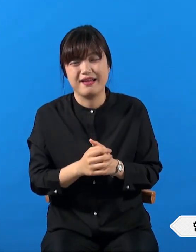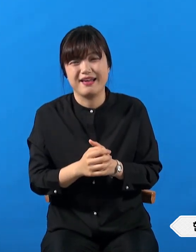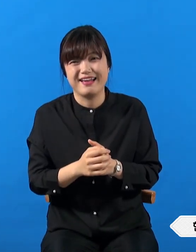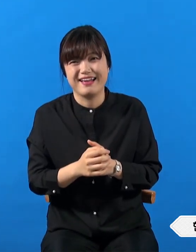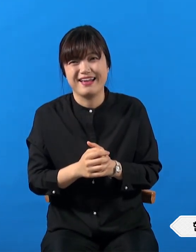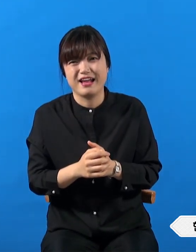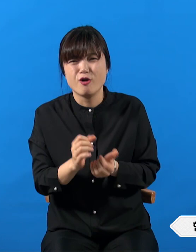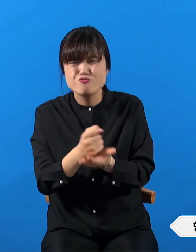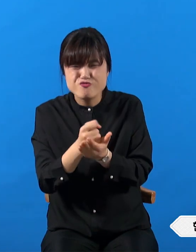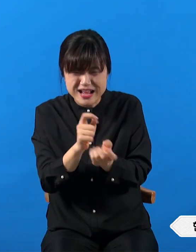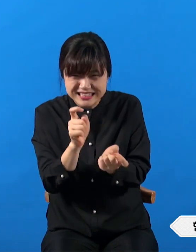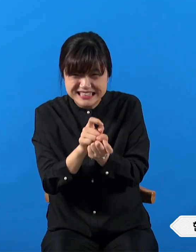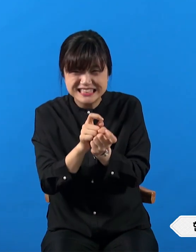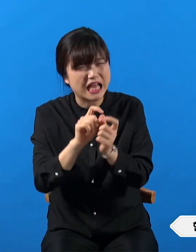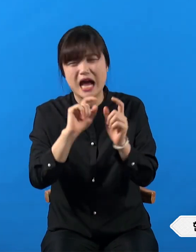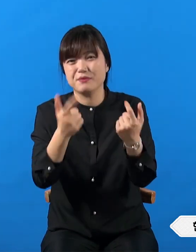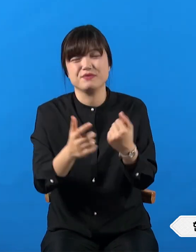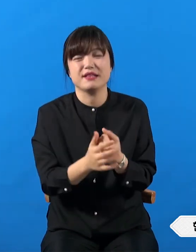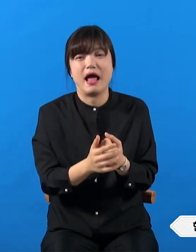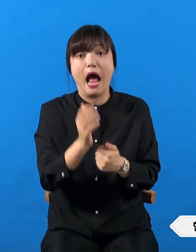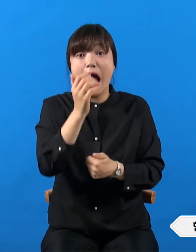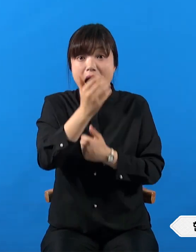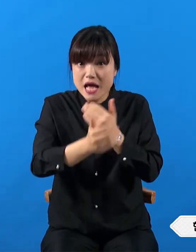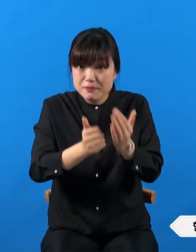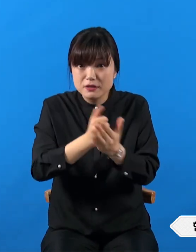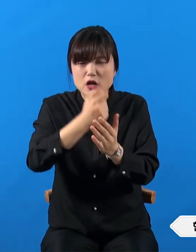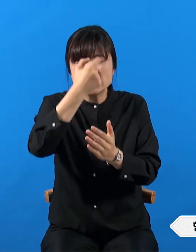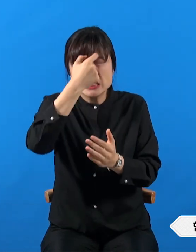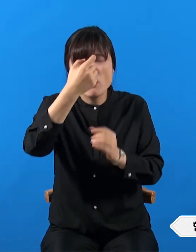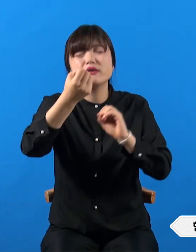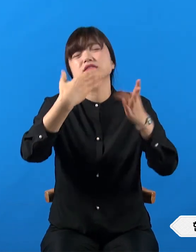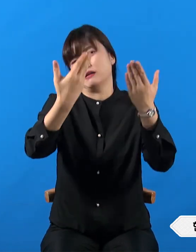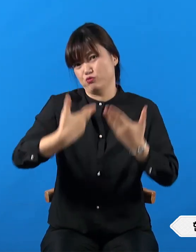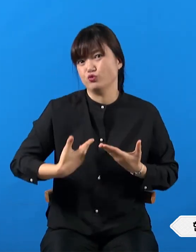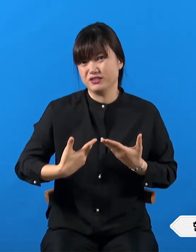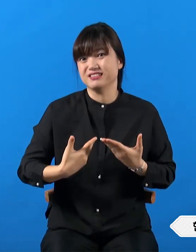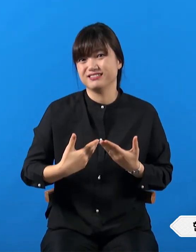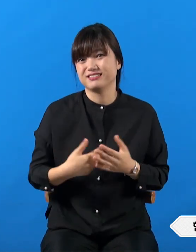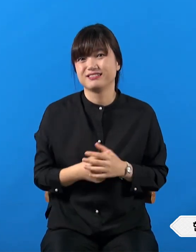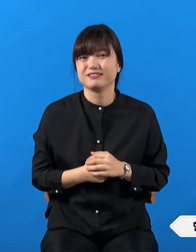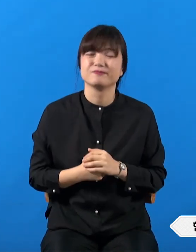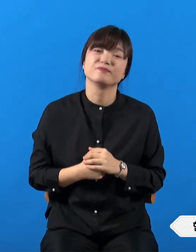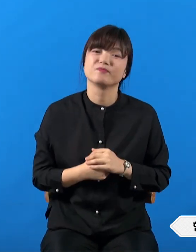그건 우연의 일치가 아니지요. 하나님께서 기도에 응답해 주십니다.